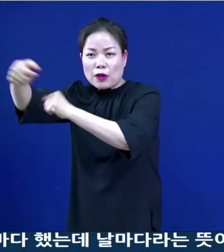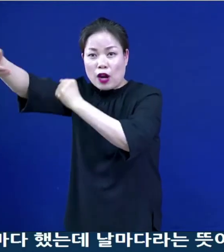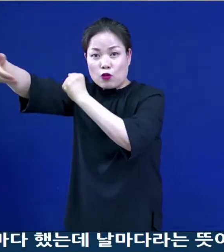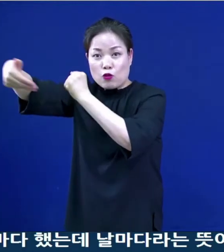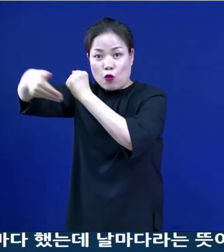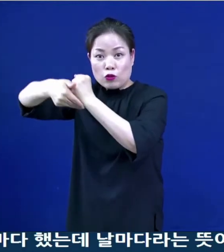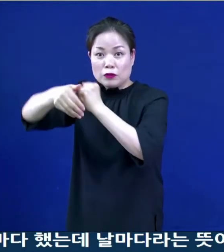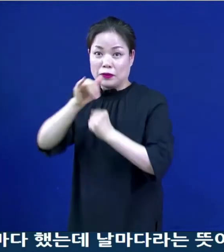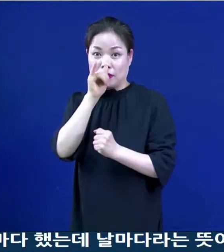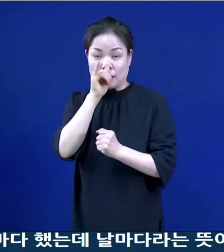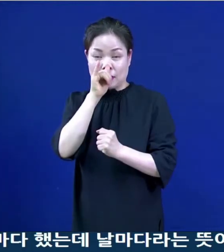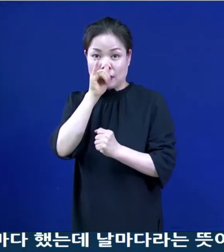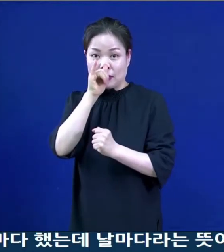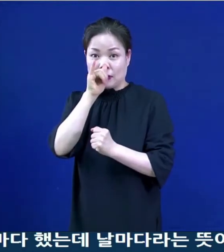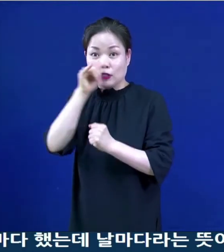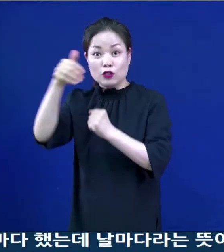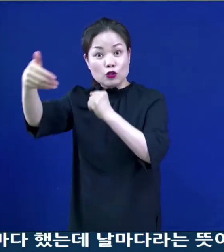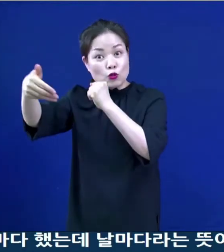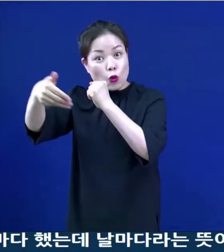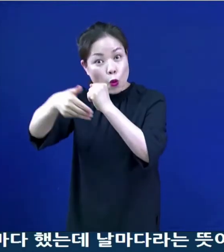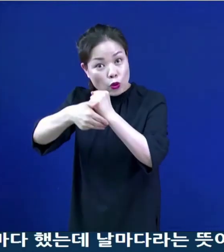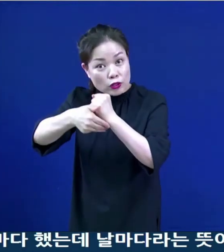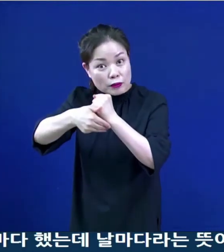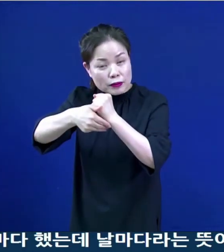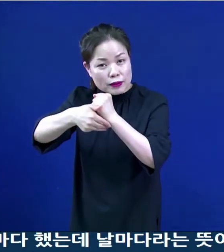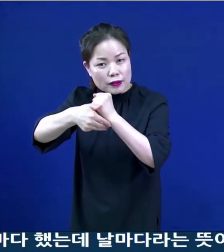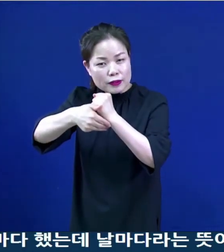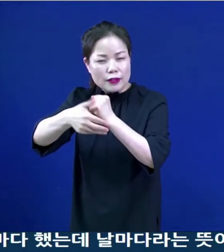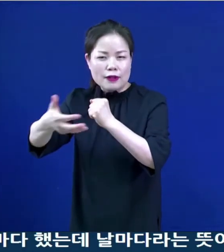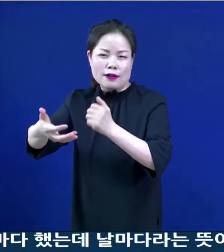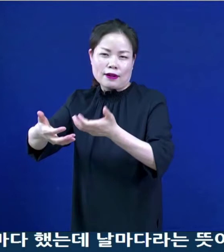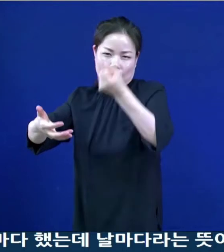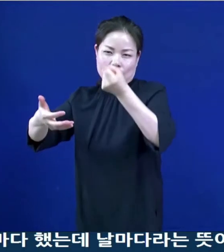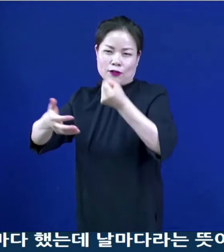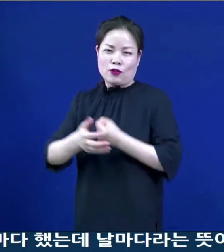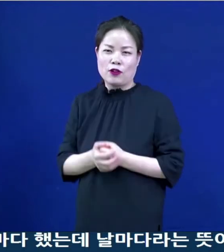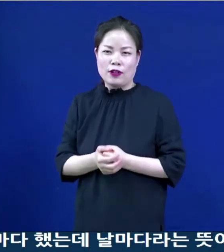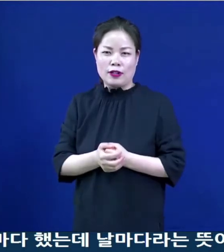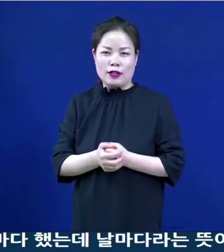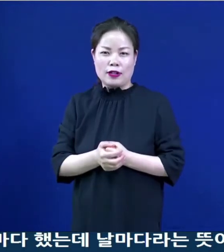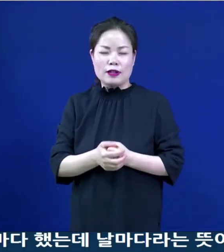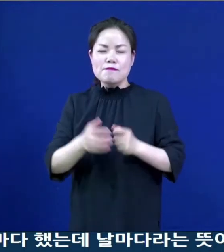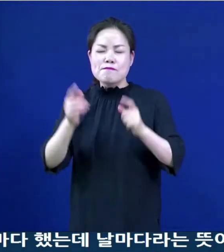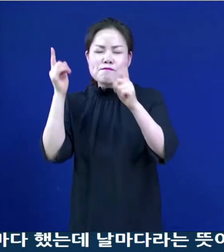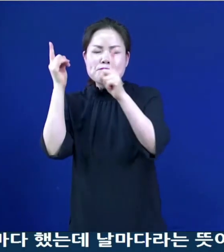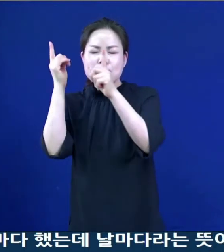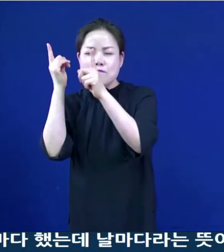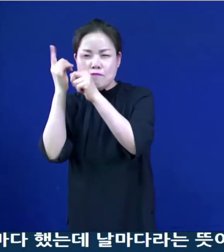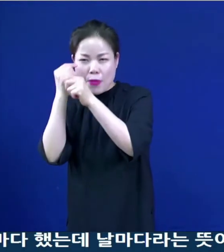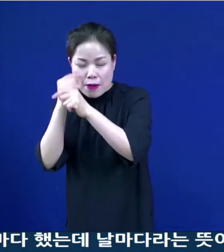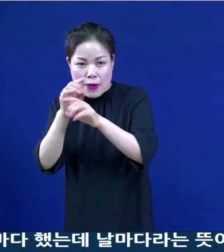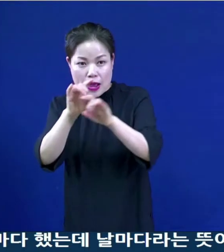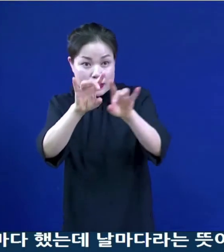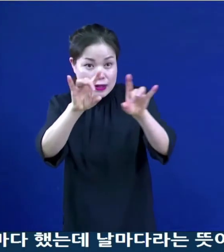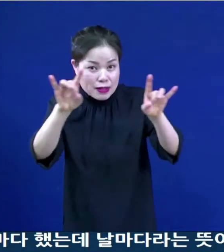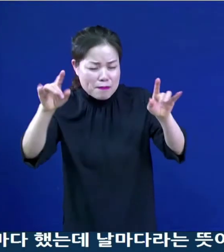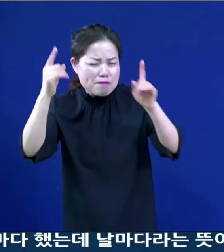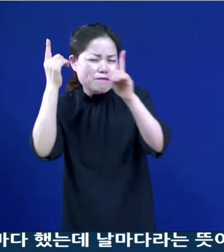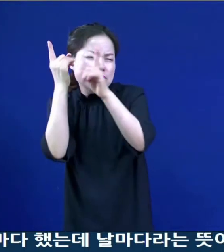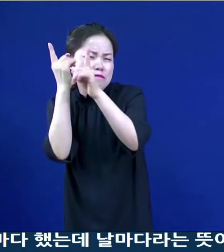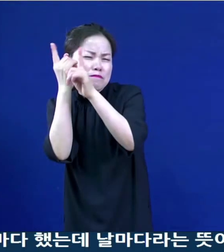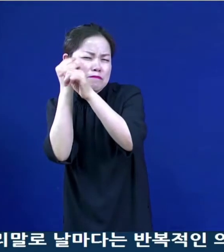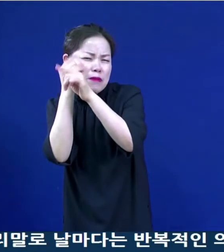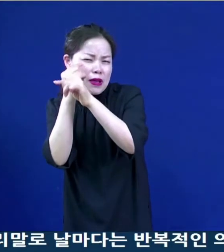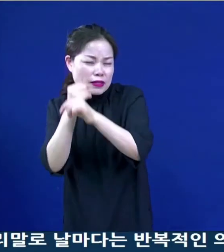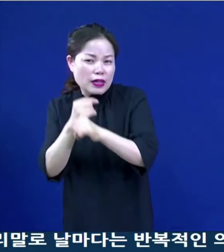있어요. 그 공급을 갖는 거예요. 그러니까 각 날마다, 이게 각 날마다예요.